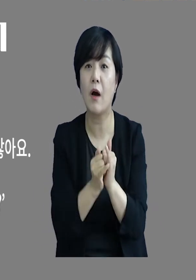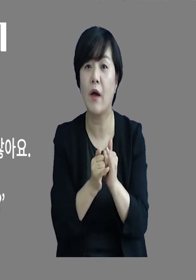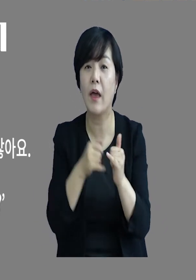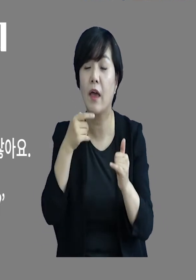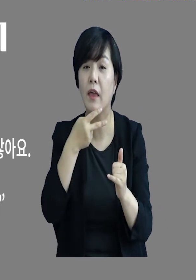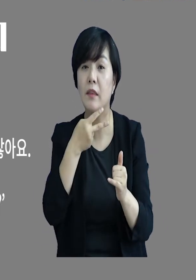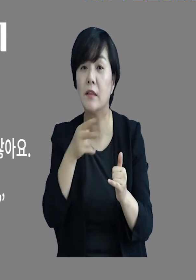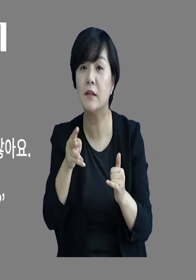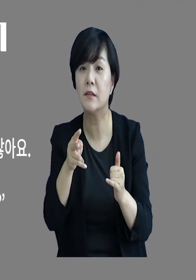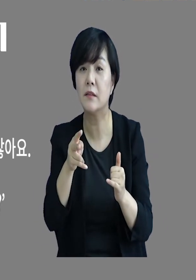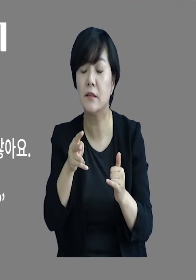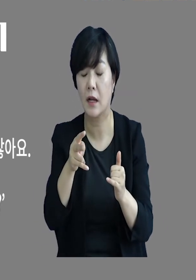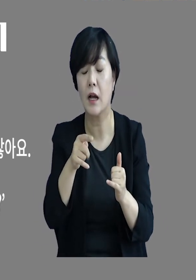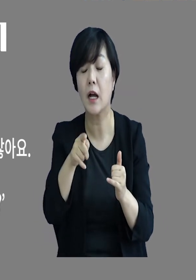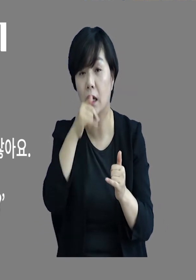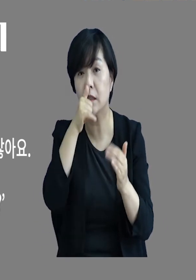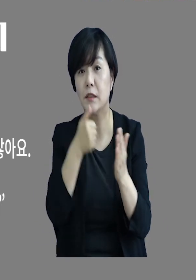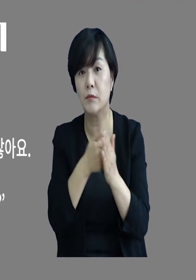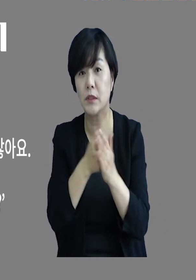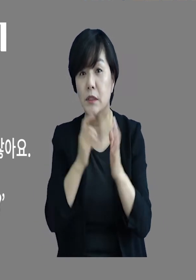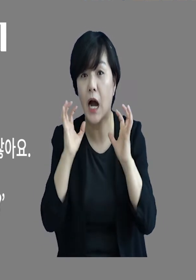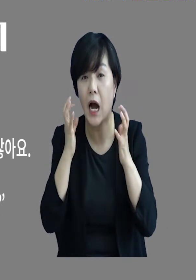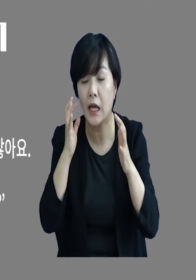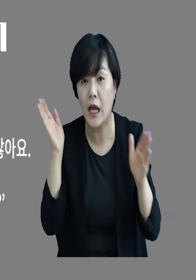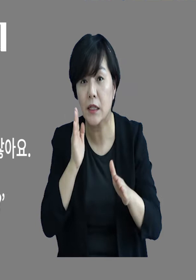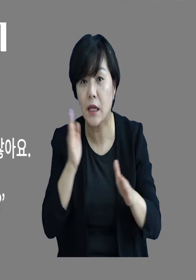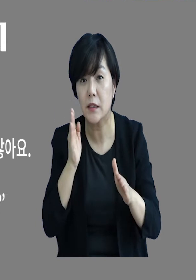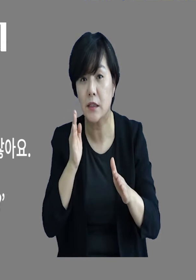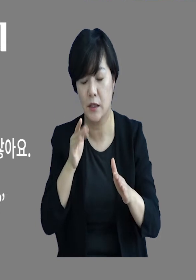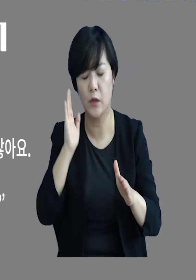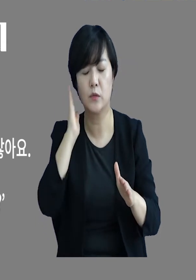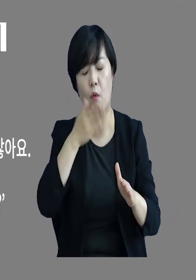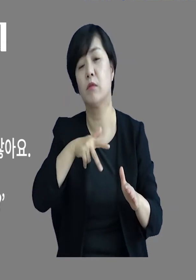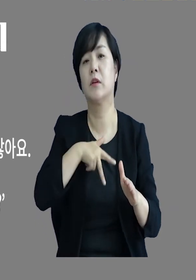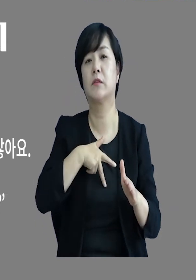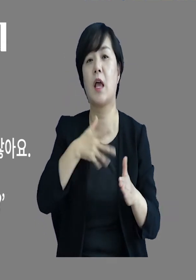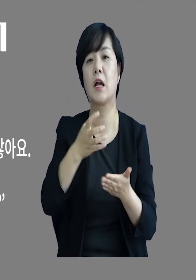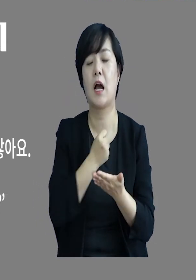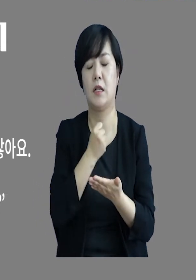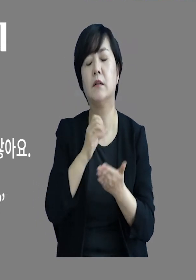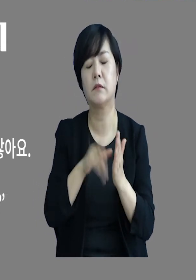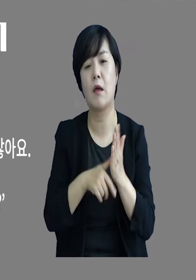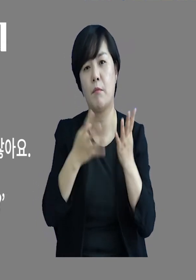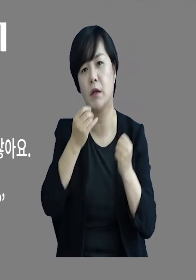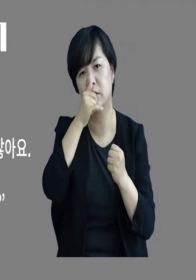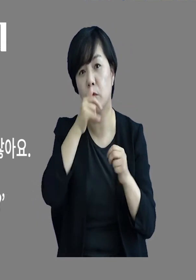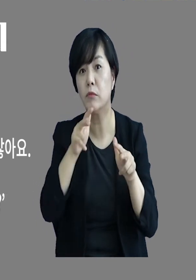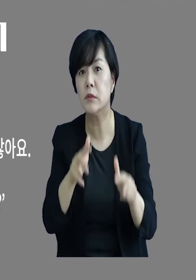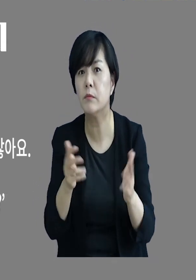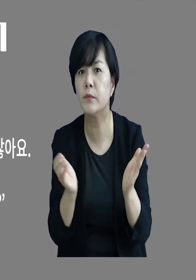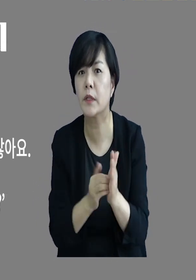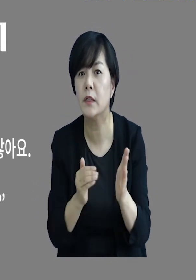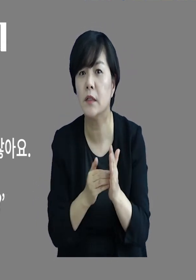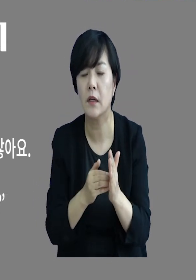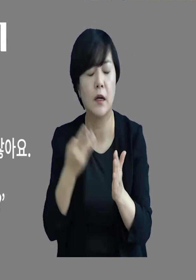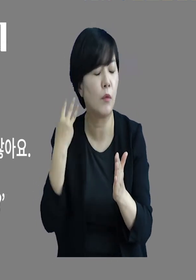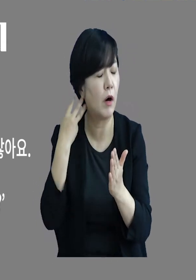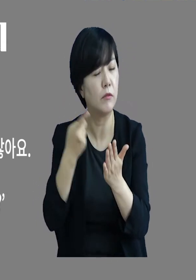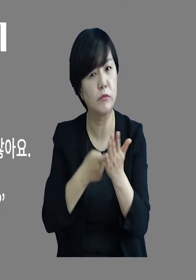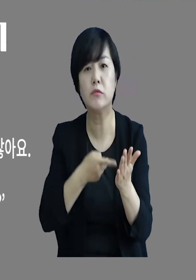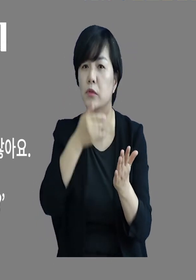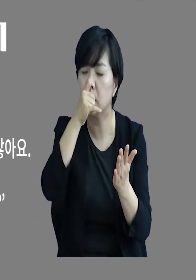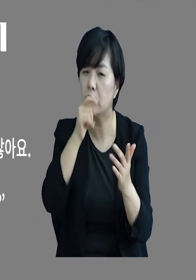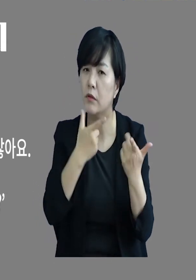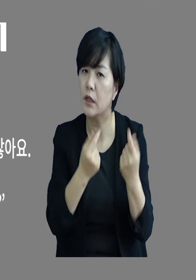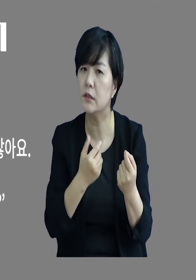농사회라는 것이 있어서 이 아이들이 농 정체성을 가지게 되는 경우도 많아요. 지금까지는 와우 수술도 하고